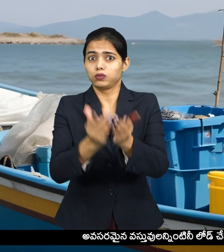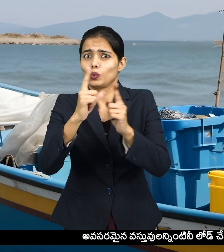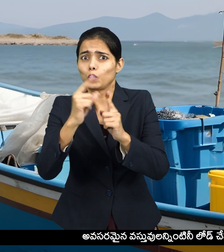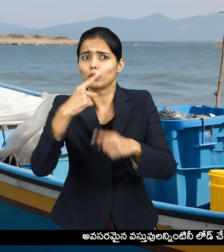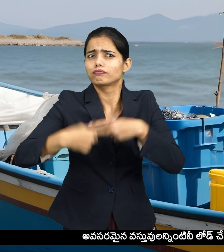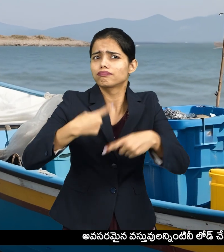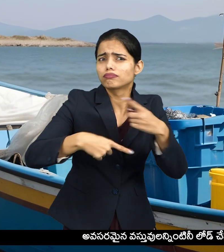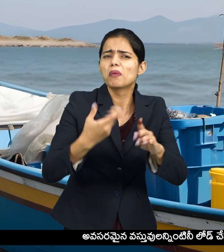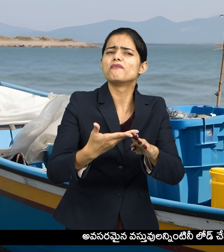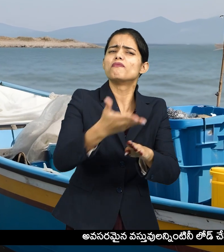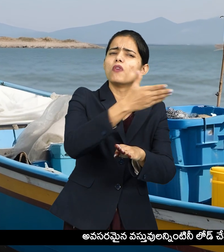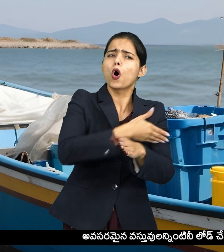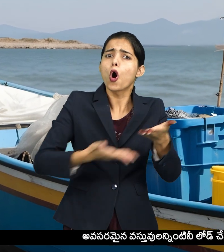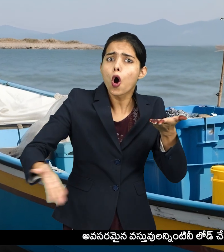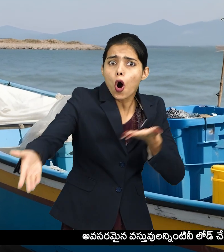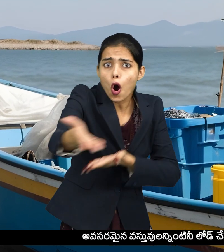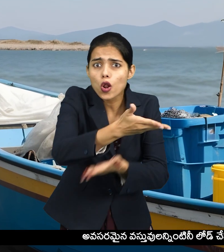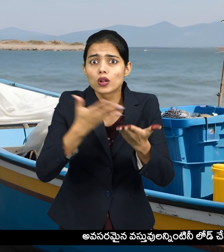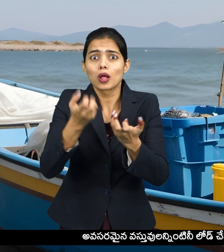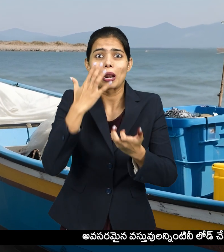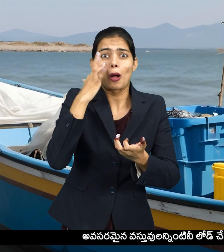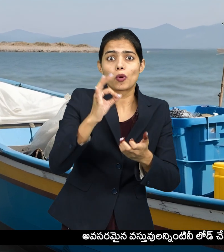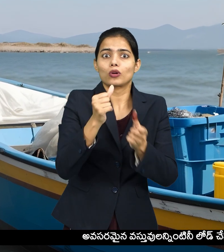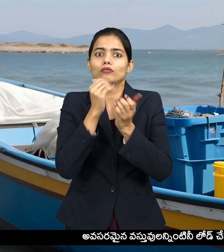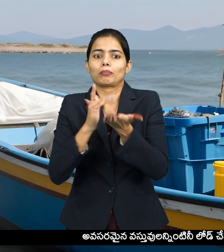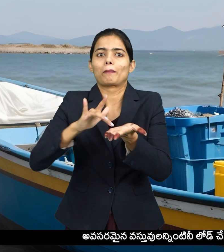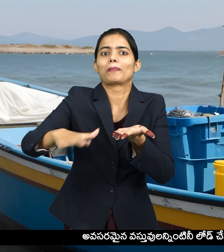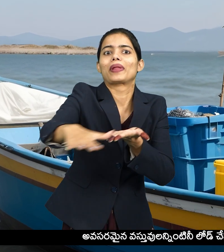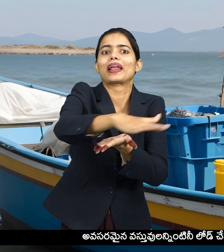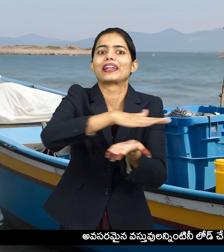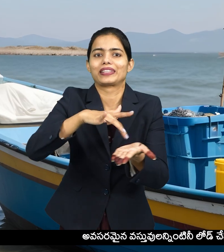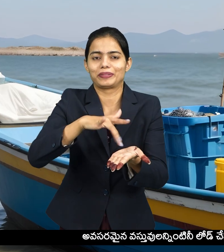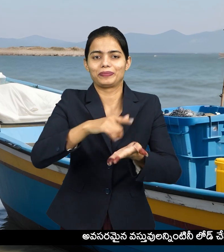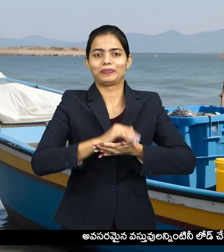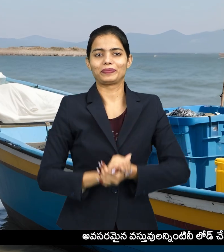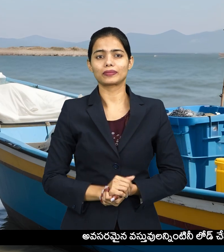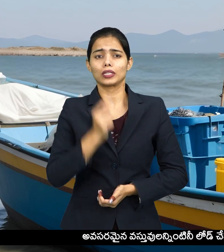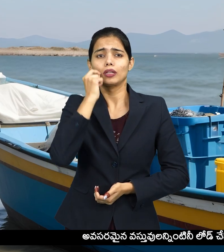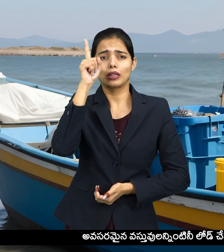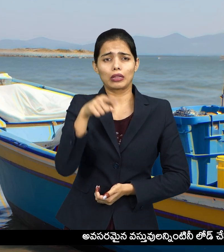అవసరమైన వస్తువులన్నింటినీ లోడ్ చేసి అంతకుముందు రోజే పడవను సిద్ధం చేశారు.